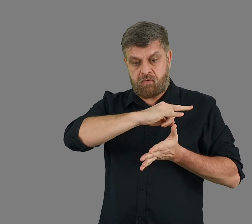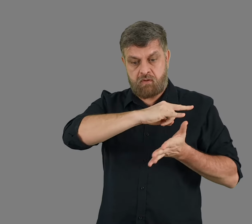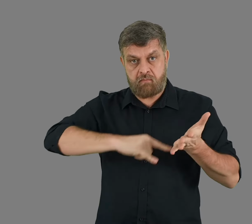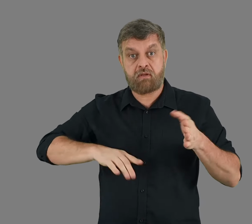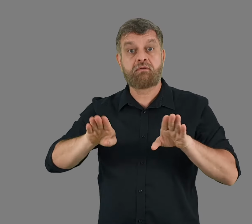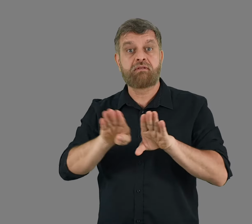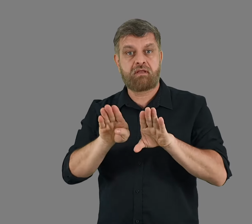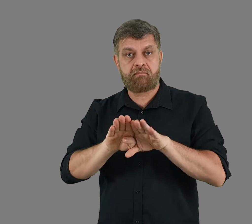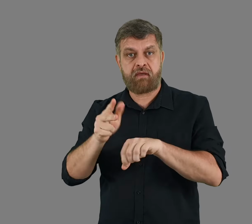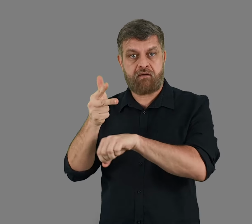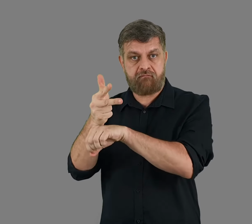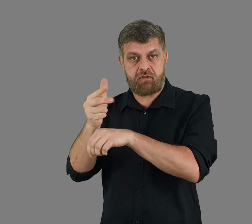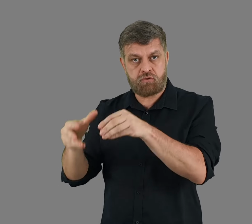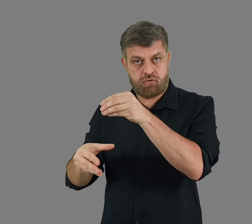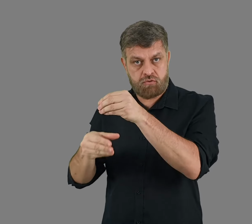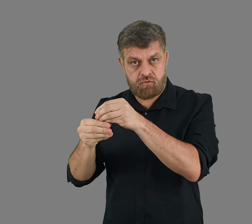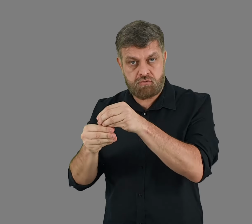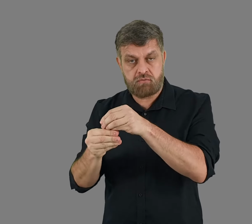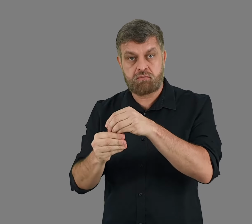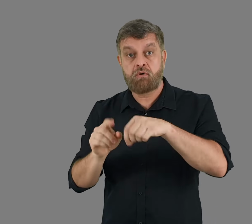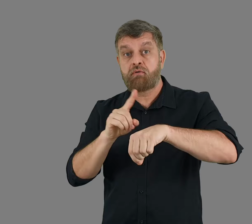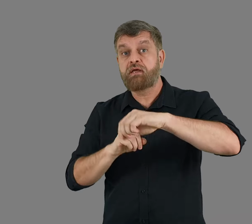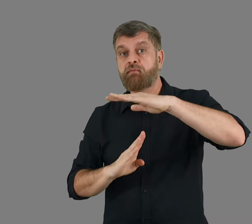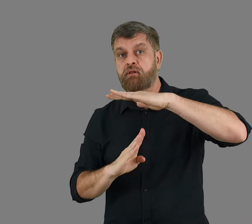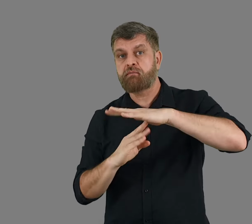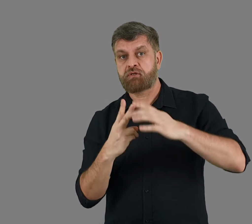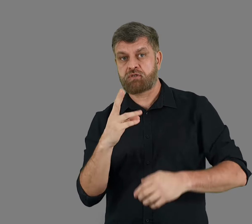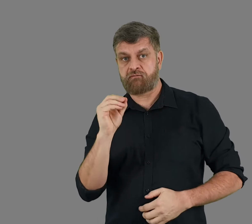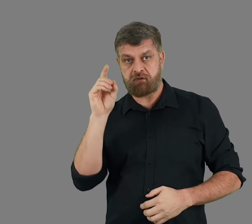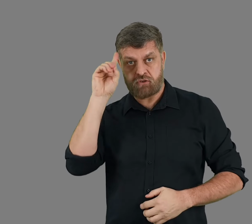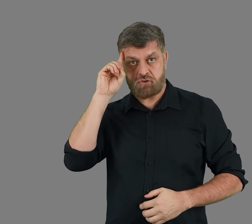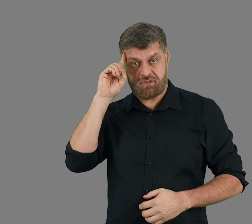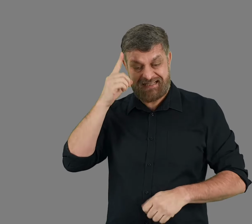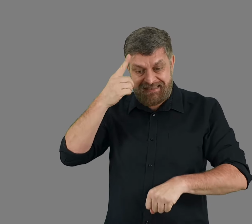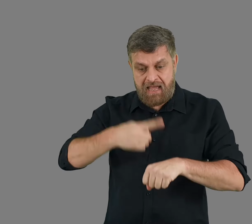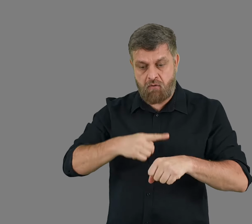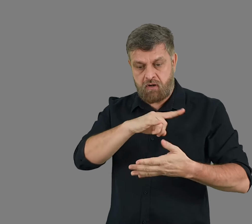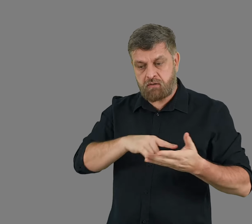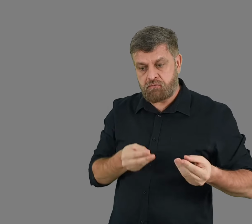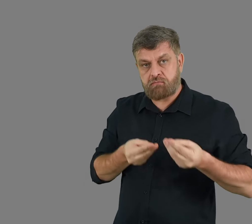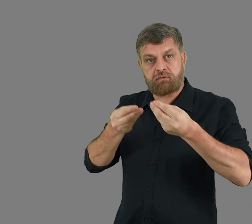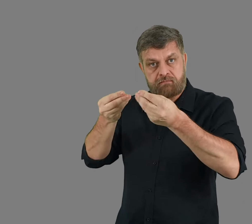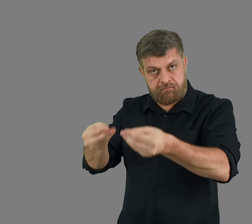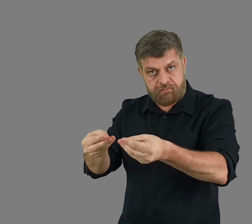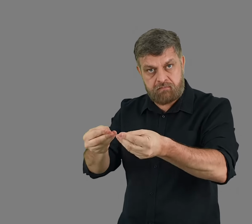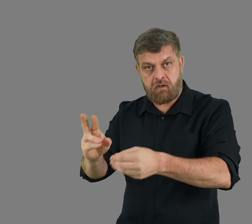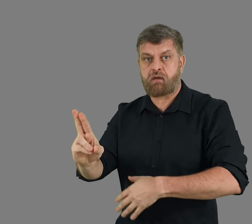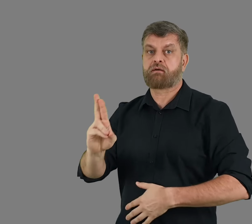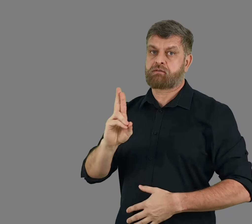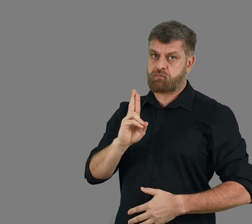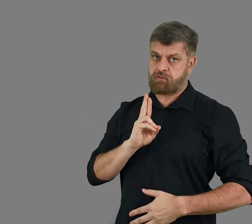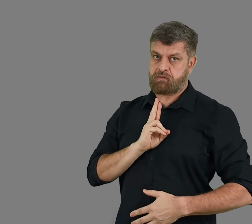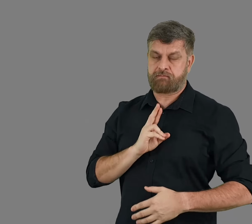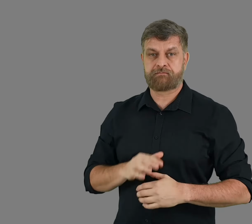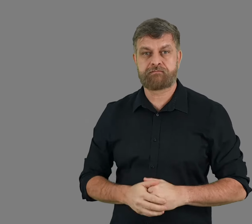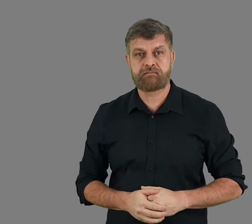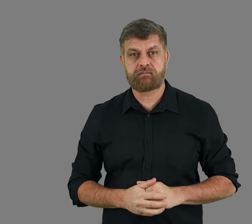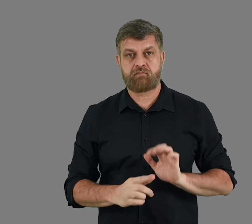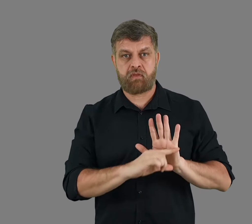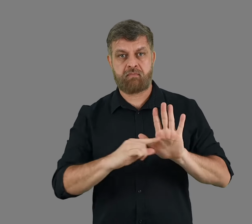de vídeo, no prazo de 20 dias a contar do recebimento da comunicação. Parágrafo 2º. Após o decurso